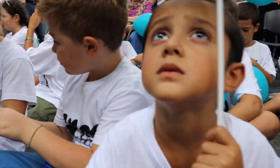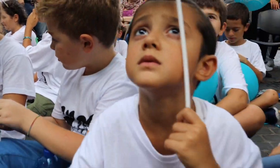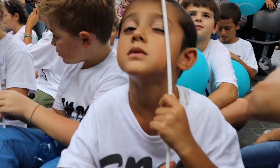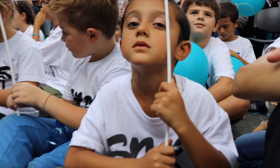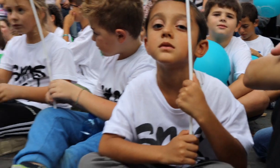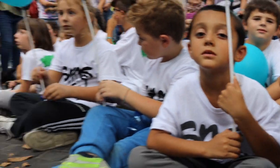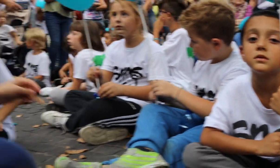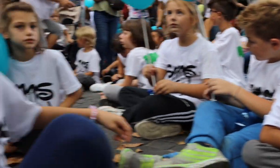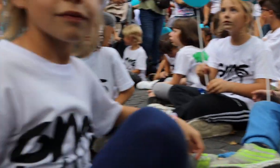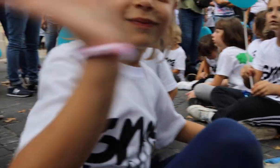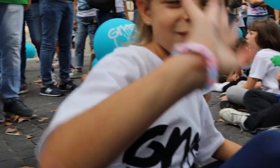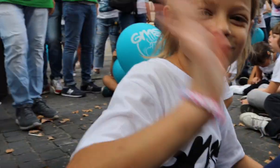ce l'hai? No, aspetta, zitto.